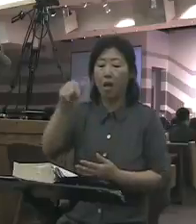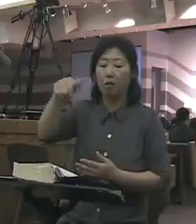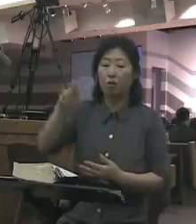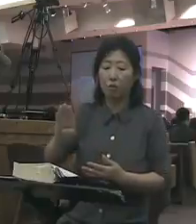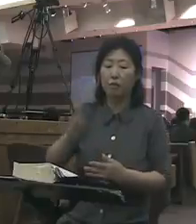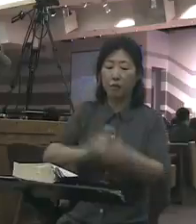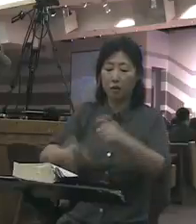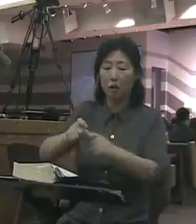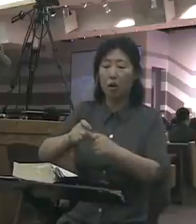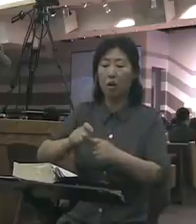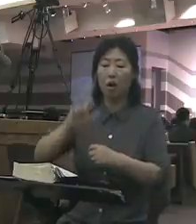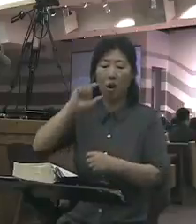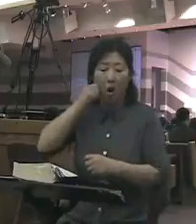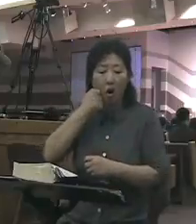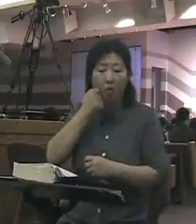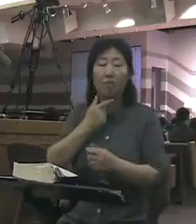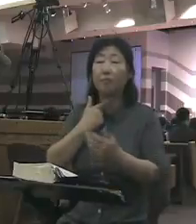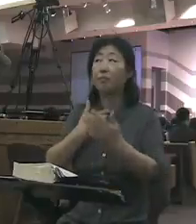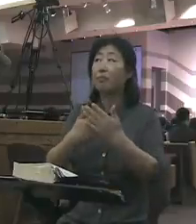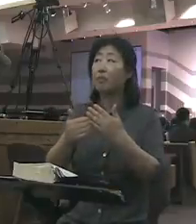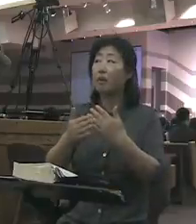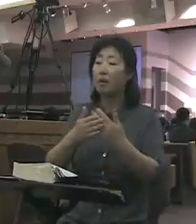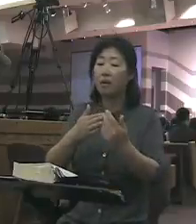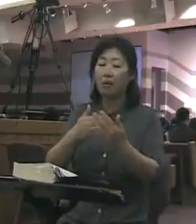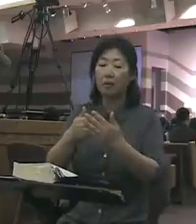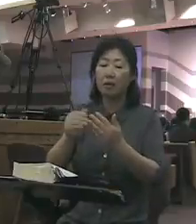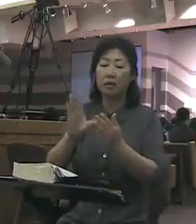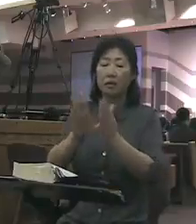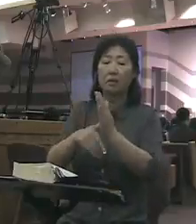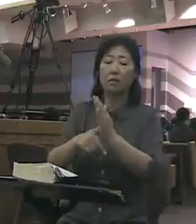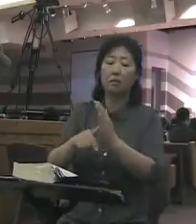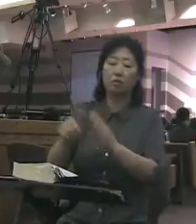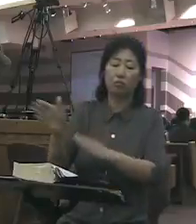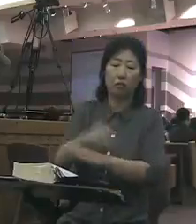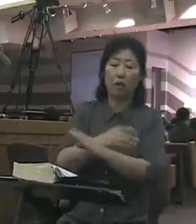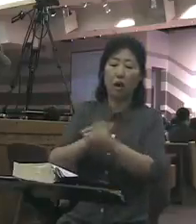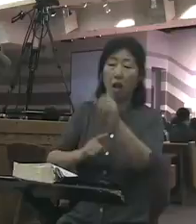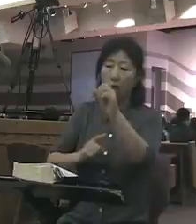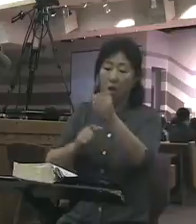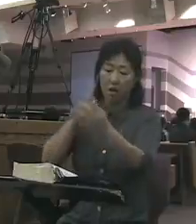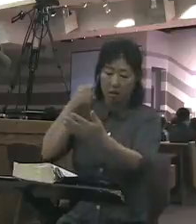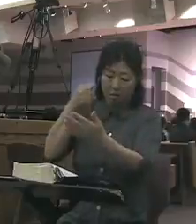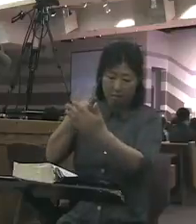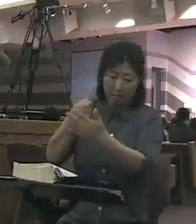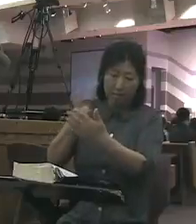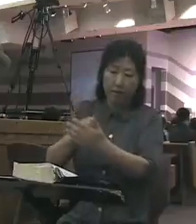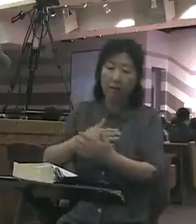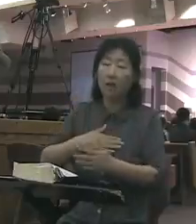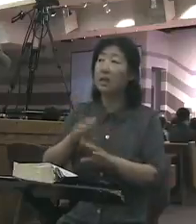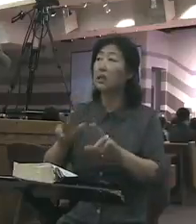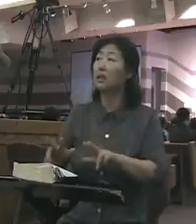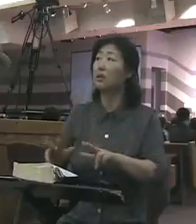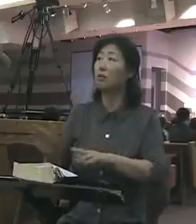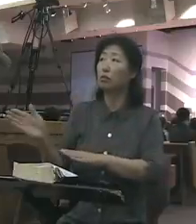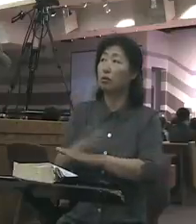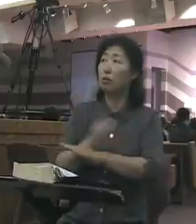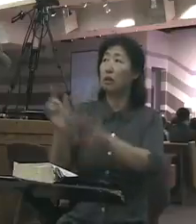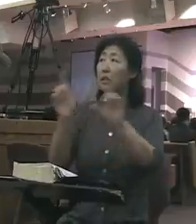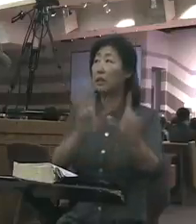되고, 그때부터 그는 한 가지 결단을 하게 됩니다. 나는 이제부터 나의 삶이 하나님